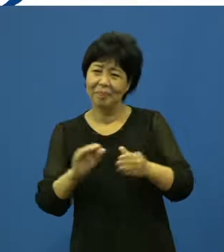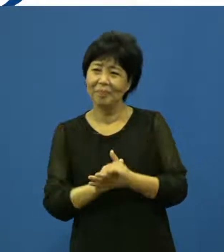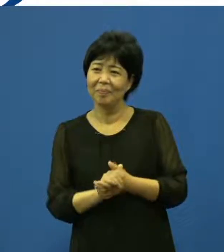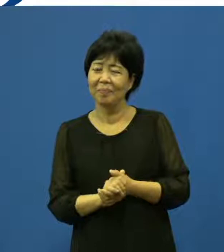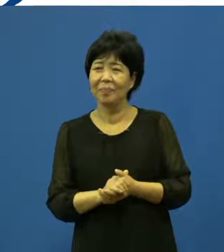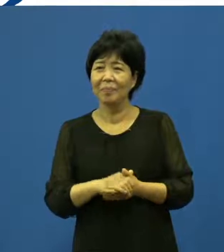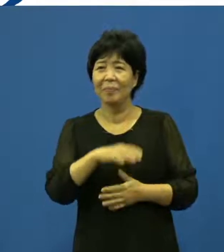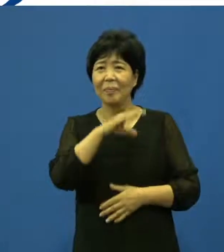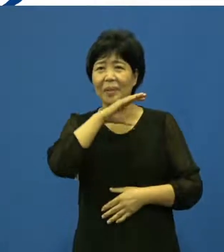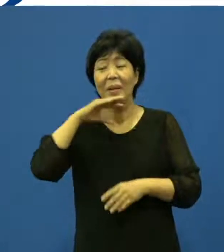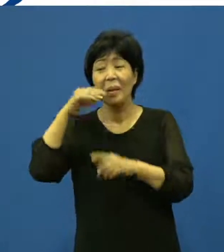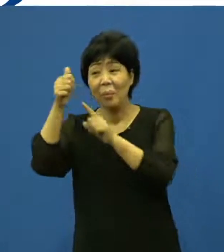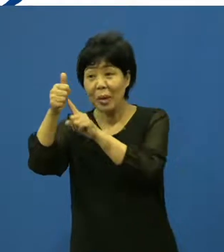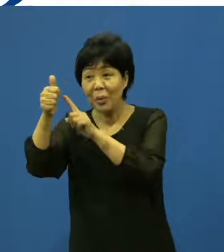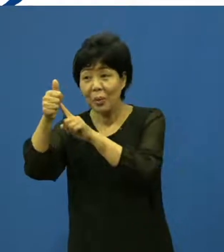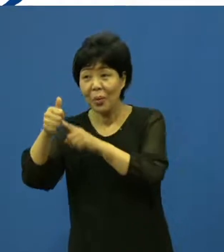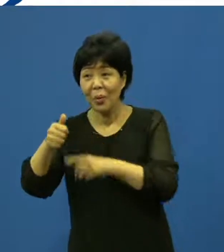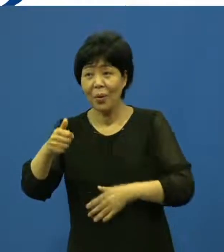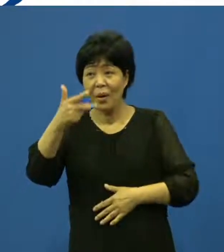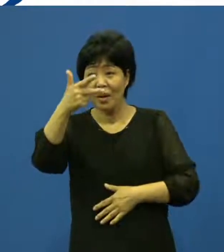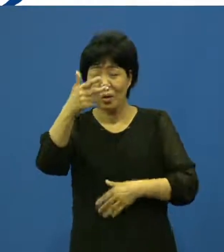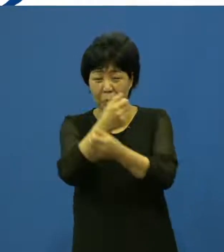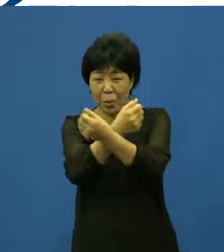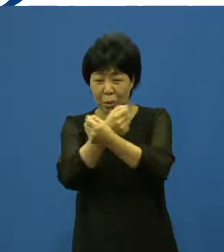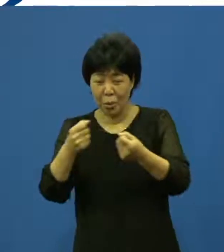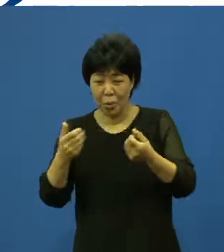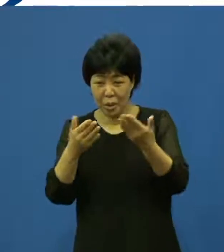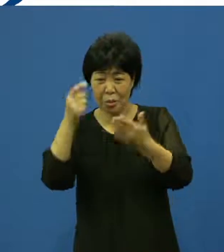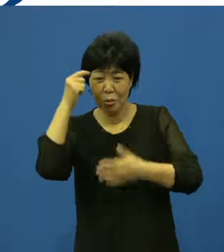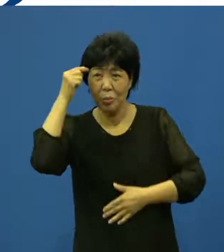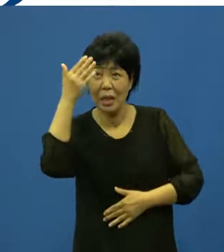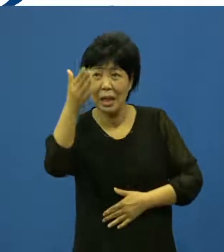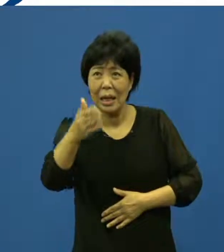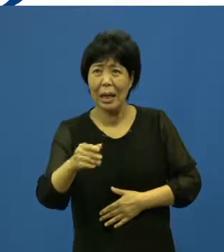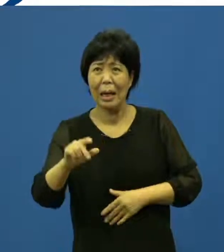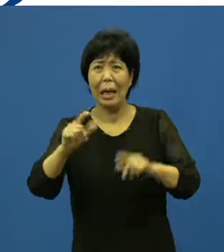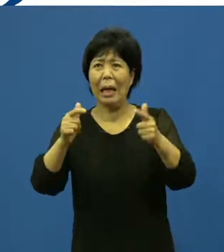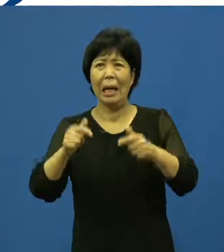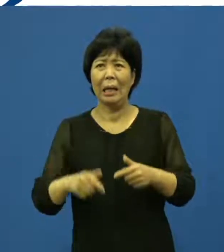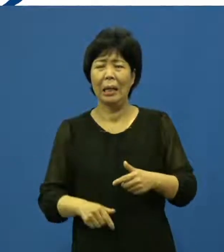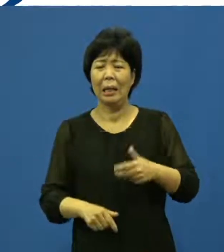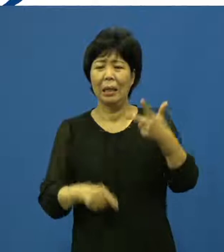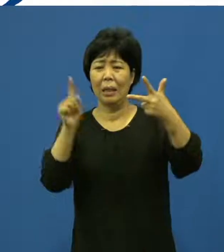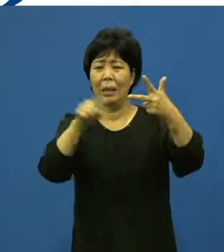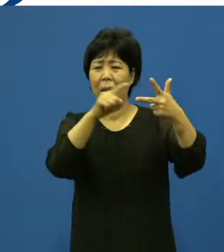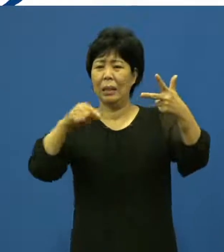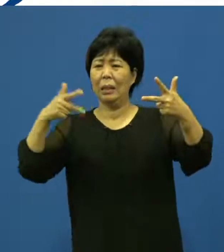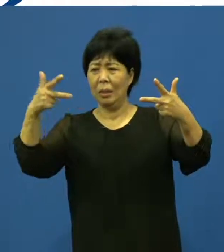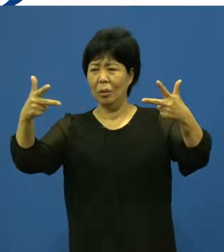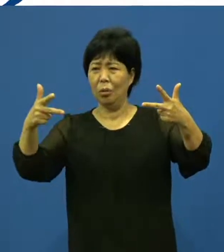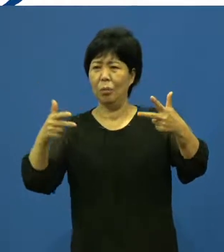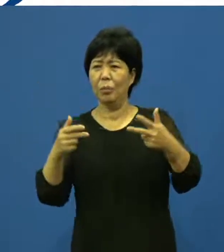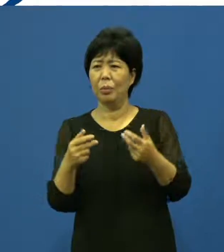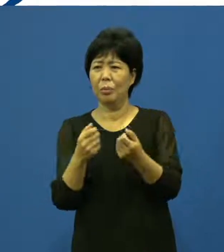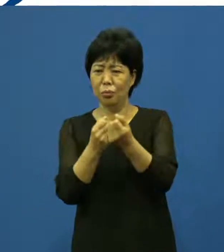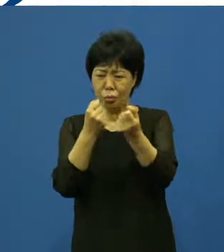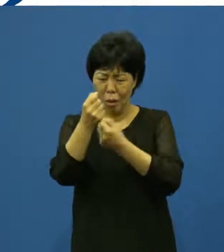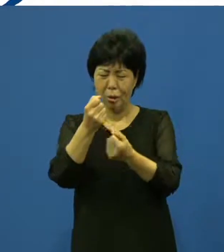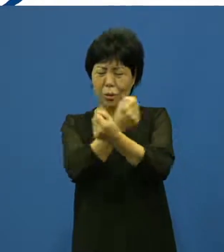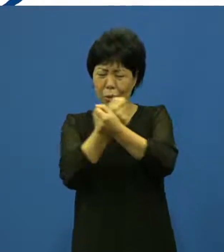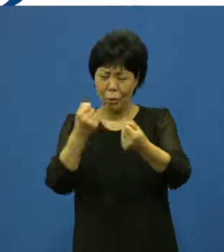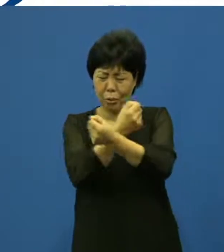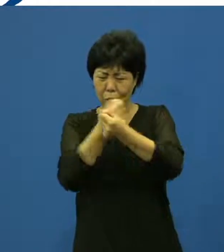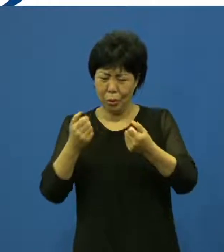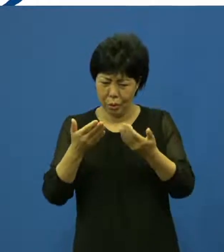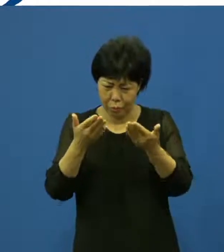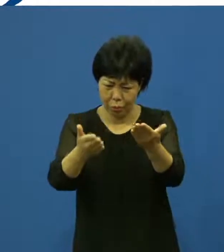베드로가 이 7번 용서해 주리까 할 때 이런 분의 7번이라도 했던 이 측량할 수 없는 용서와 사랑을 베푸신